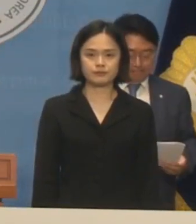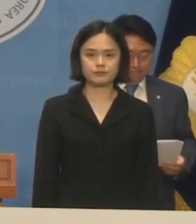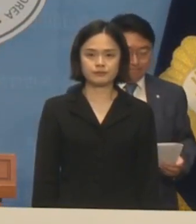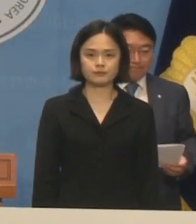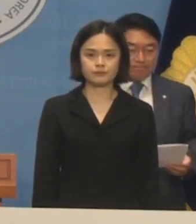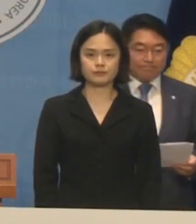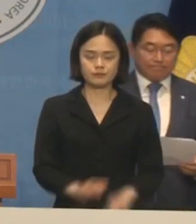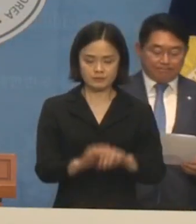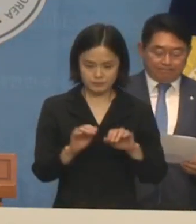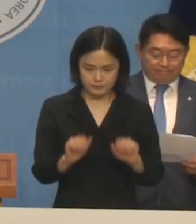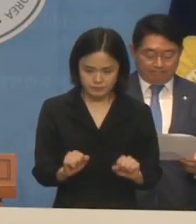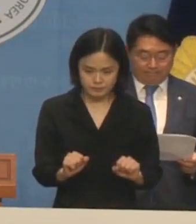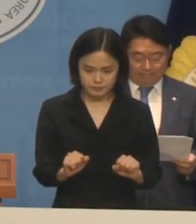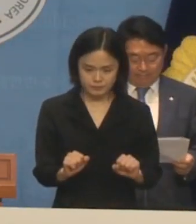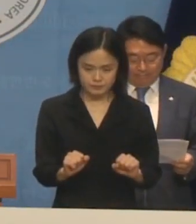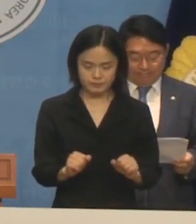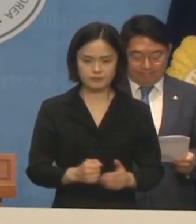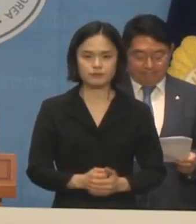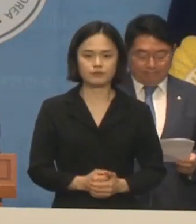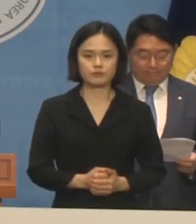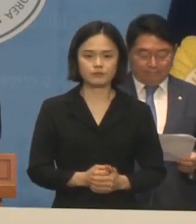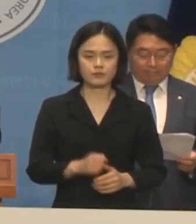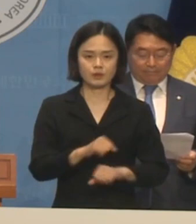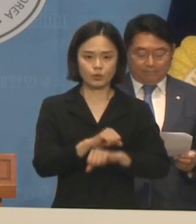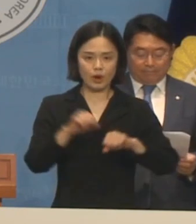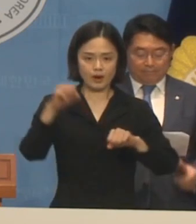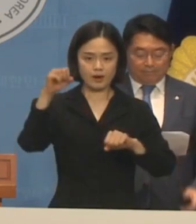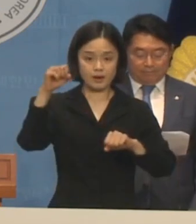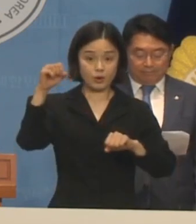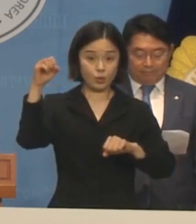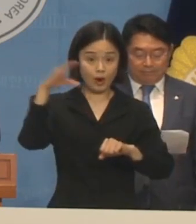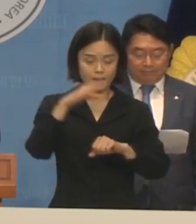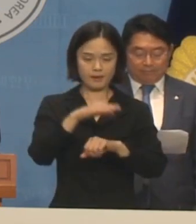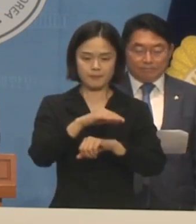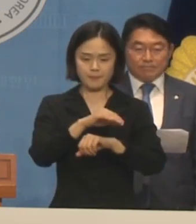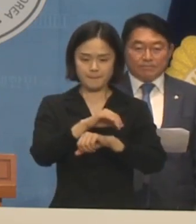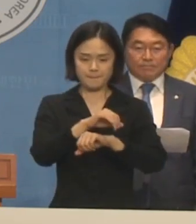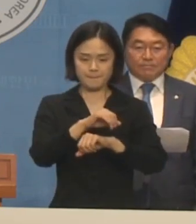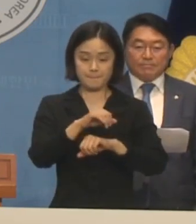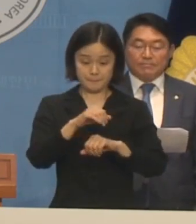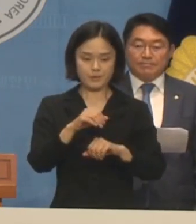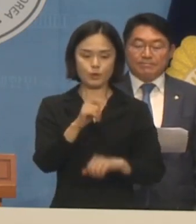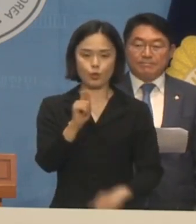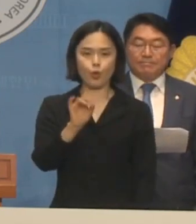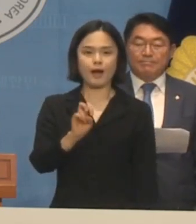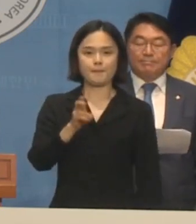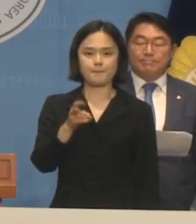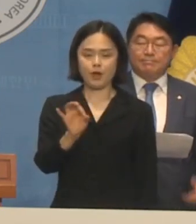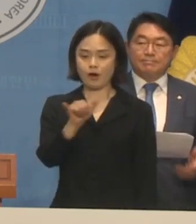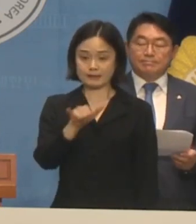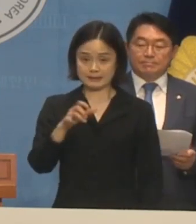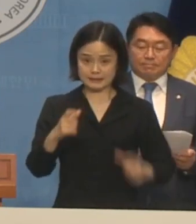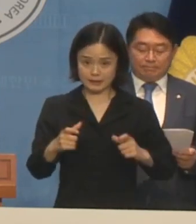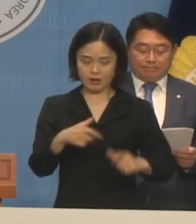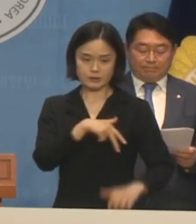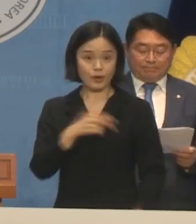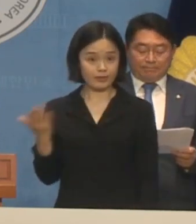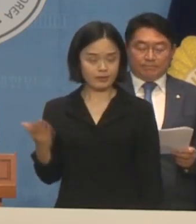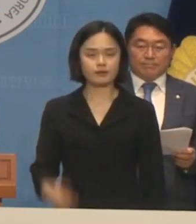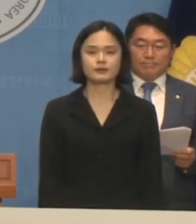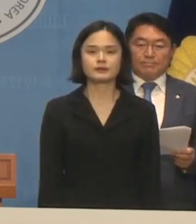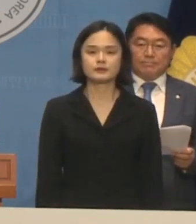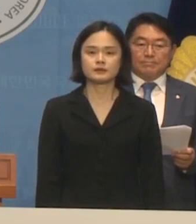네, 안녕하십니까. 광명을 김남희 의원입니다. 기자회견문 낭독하겠습니다. 의료 불평등